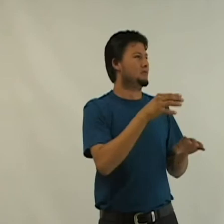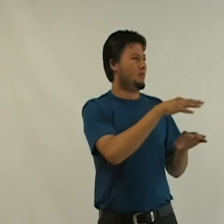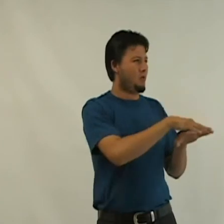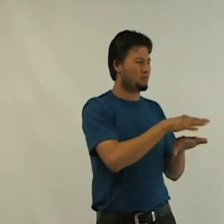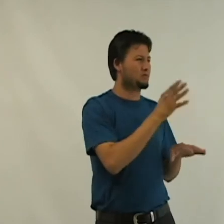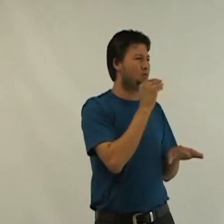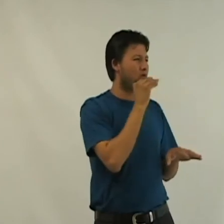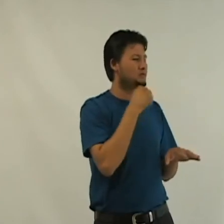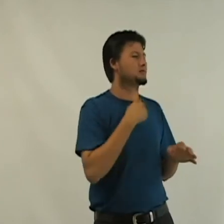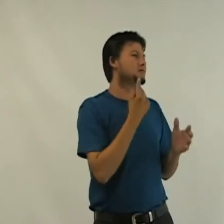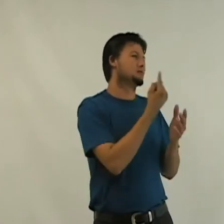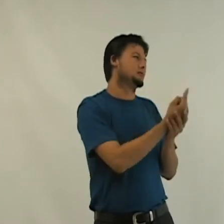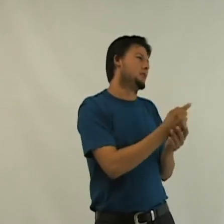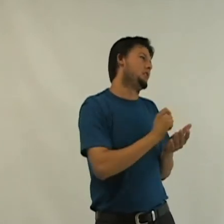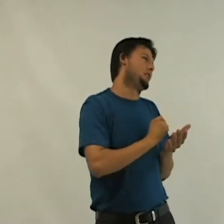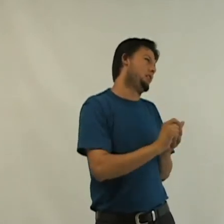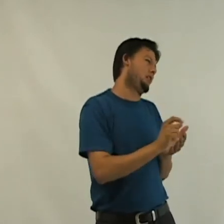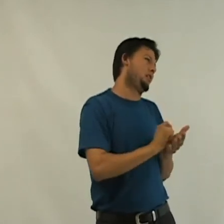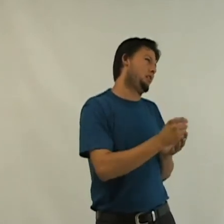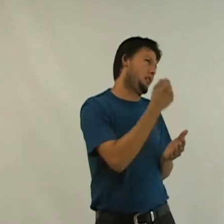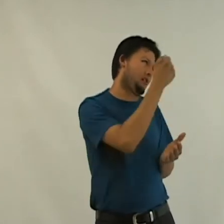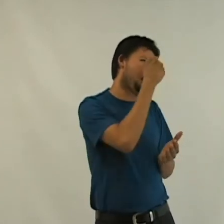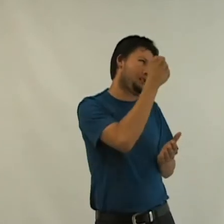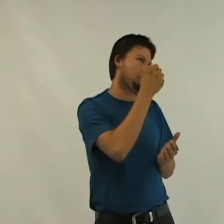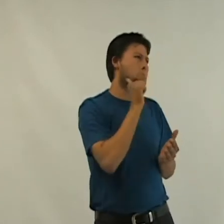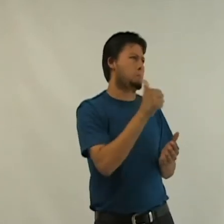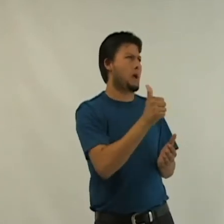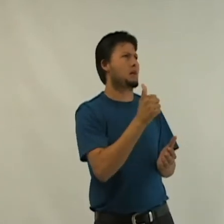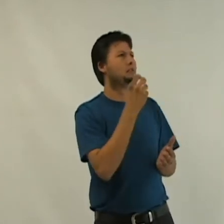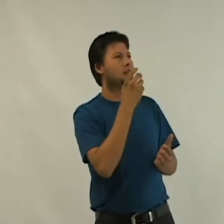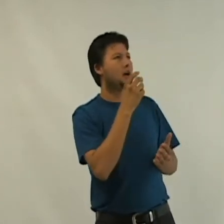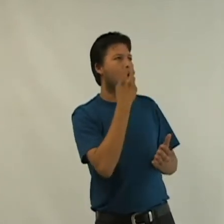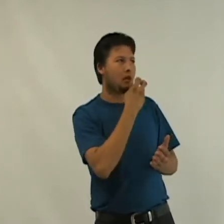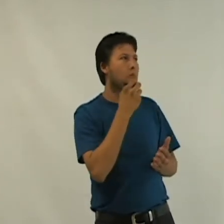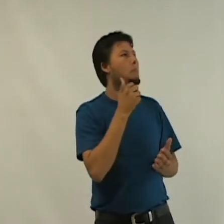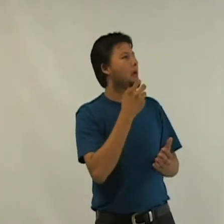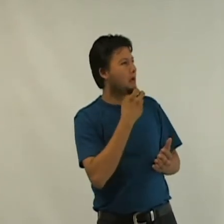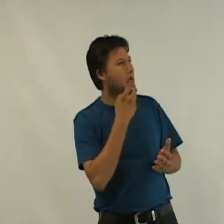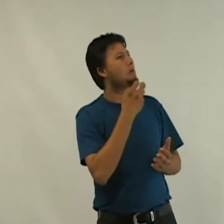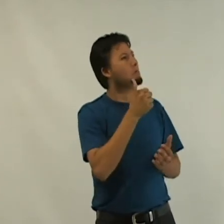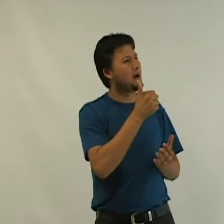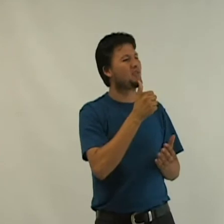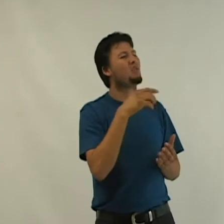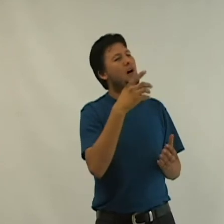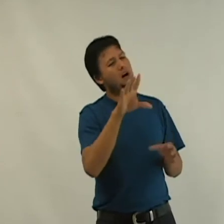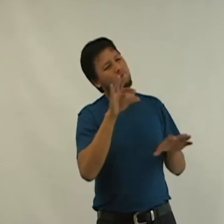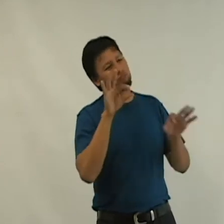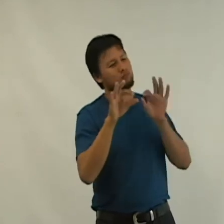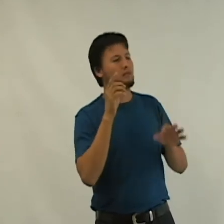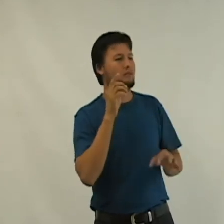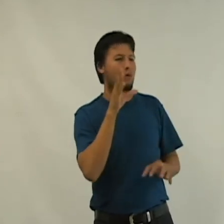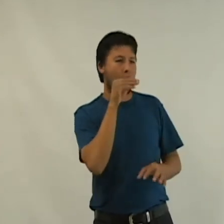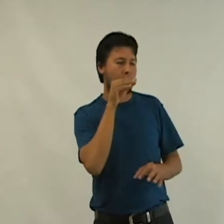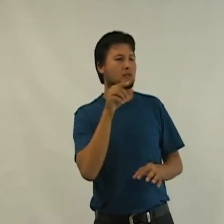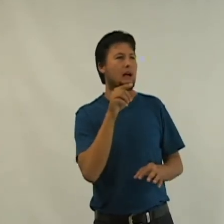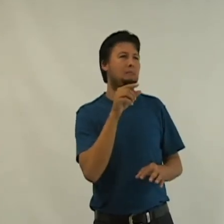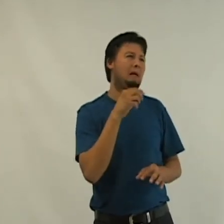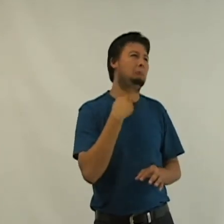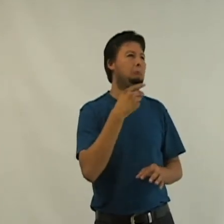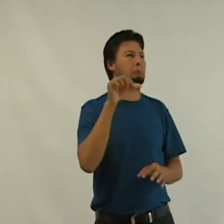Estaba integrado con los oyentes, estaba yo solo. Todo lo que me enseñaba estaba muy bien. A veces podía leer bien los labios, a algunos oyentes se los podía leer, a otros